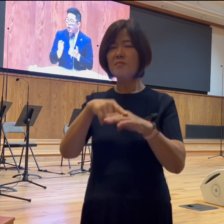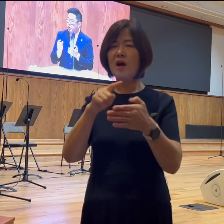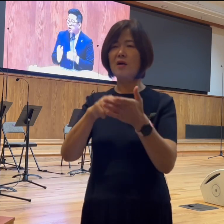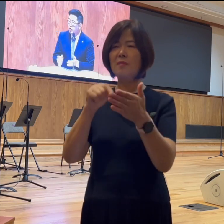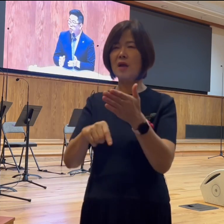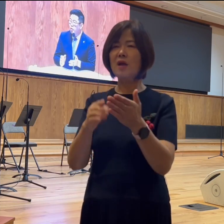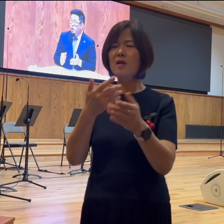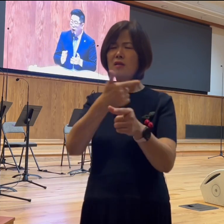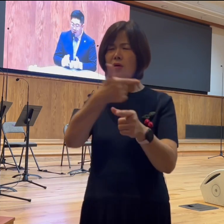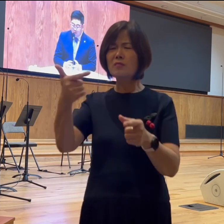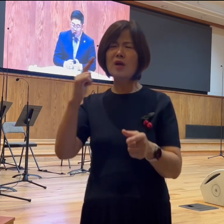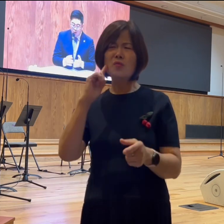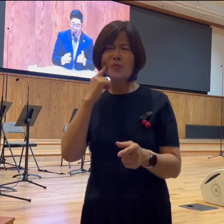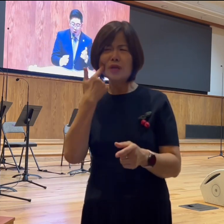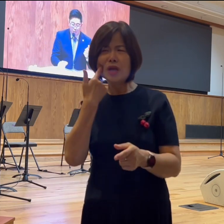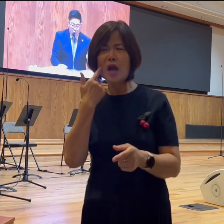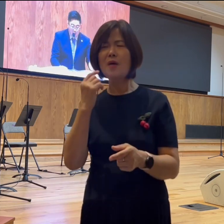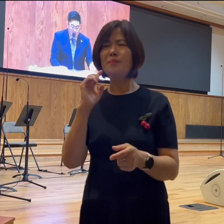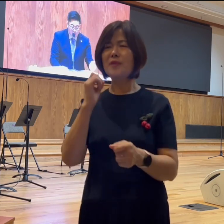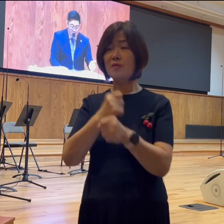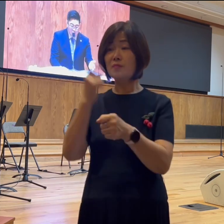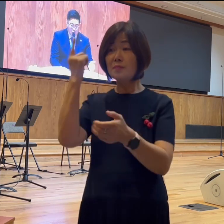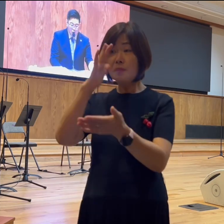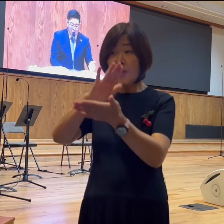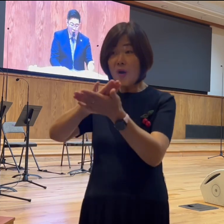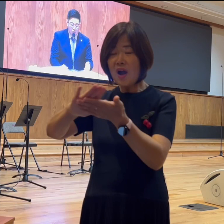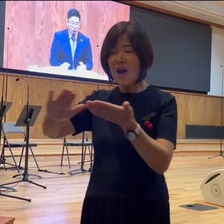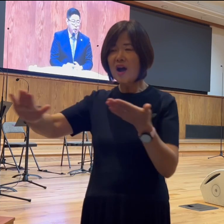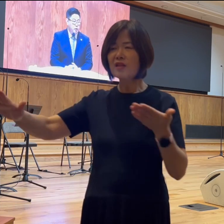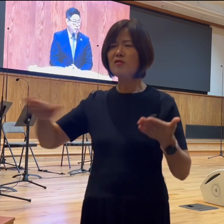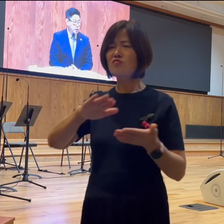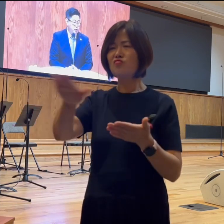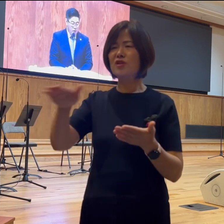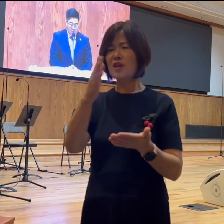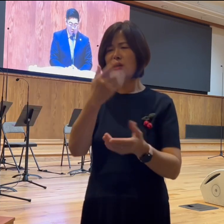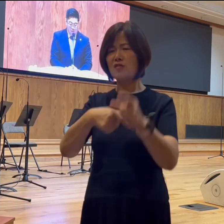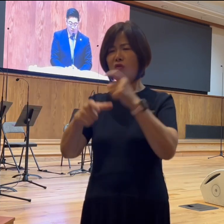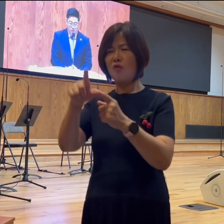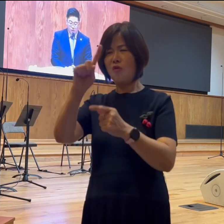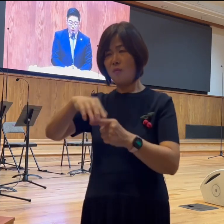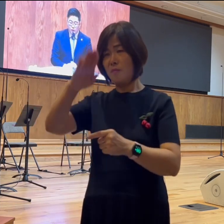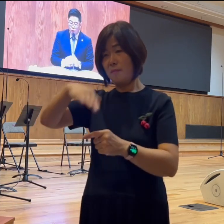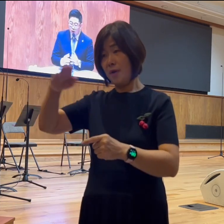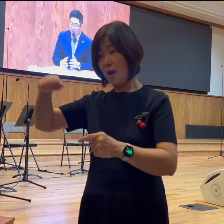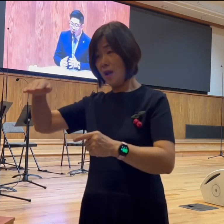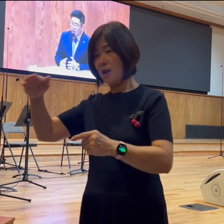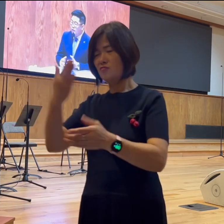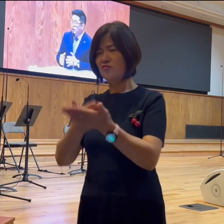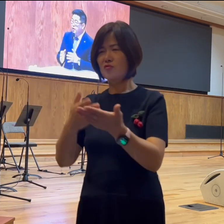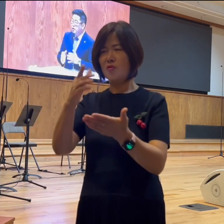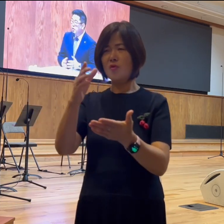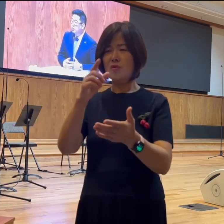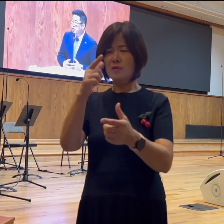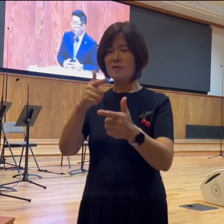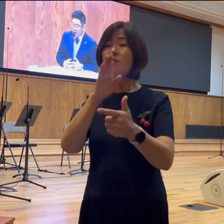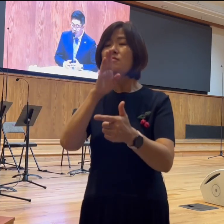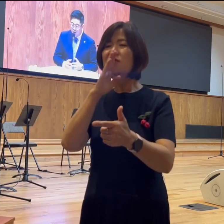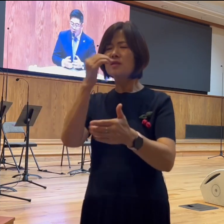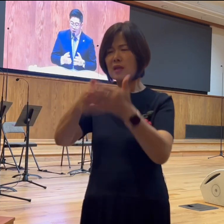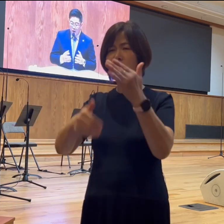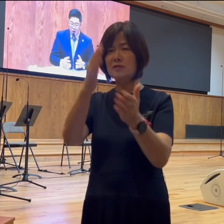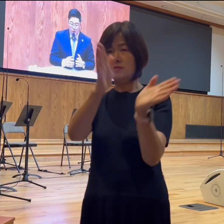너무나 귀하고 아름다운 평안으로 우리에게 덧입혀 주시고 그 조각난 마음을 이어붙여